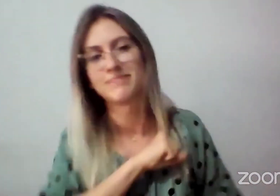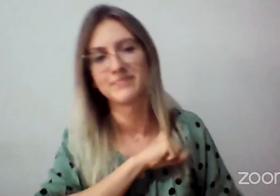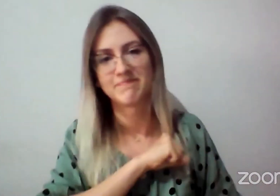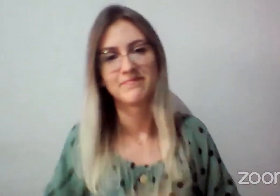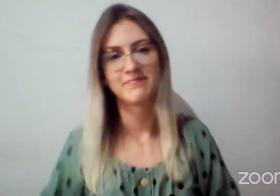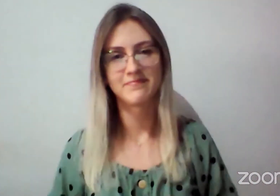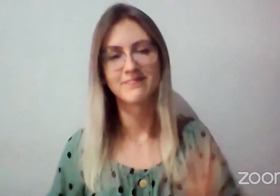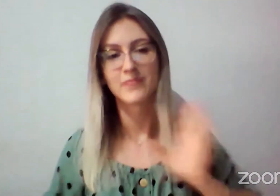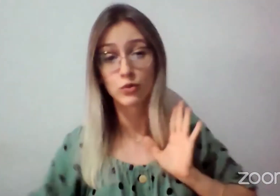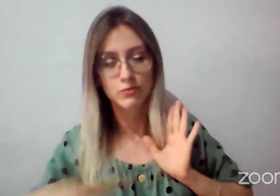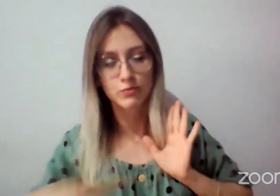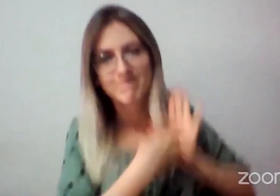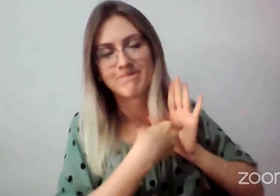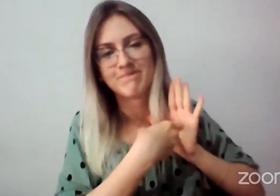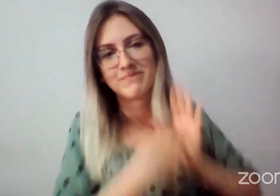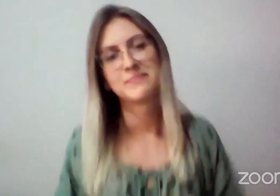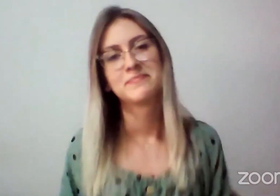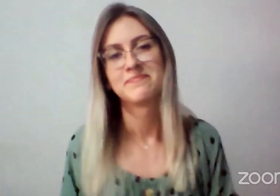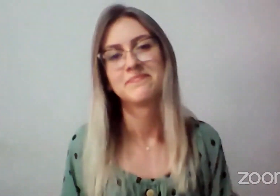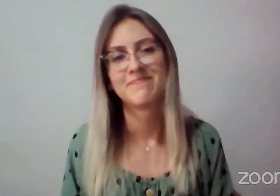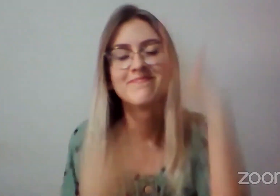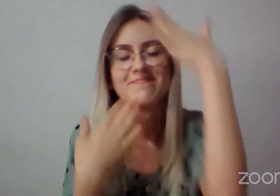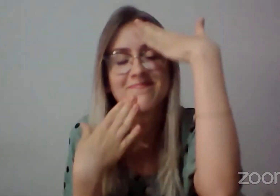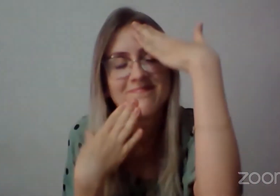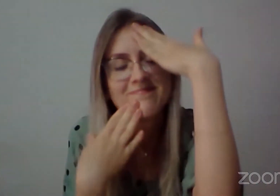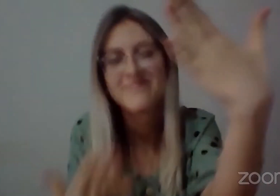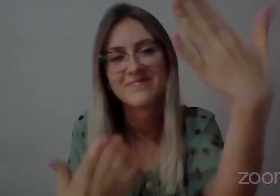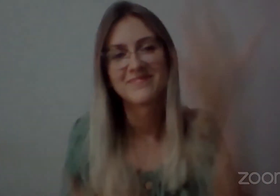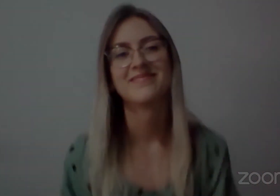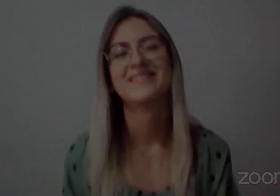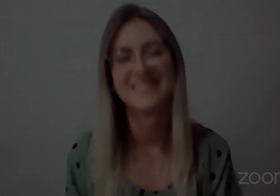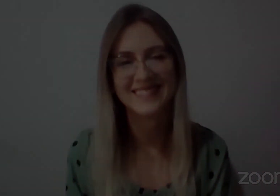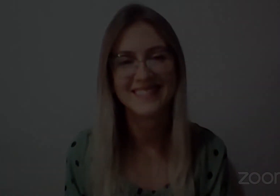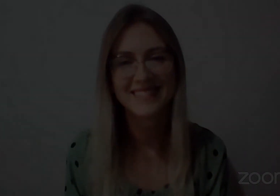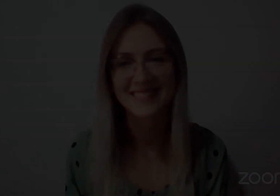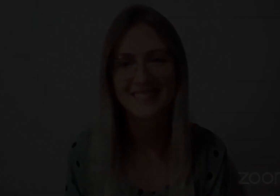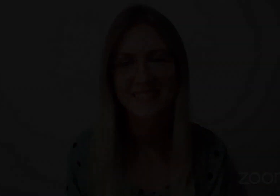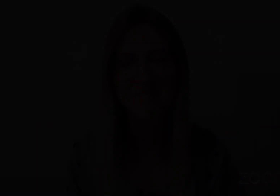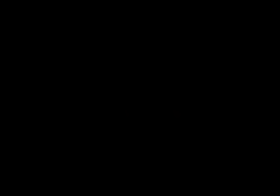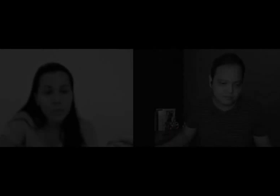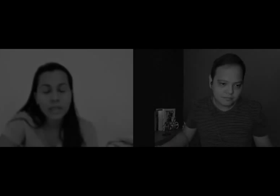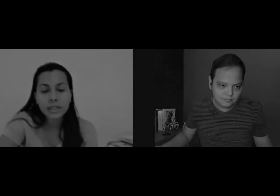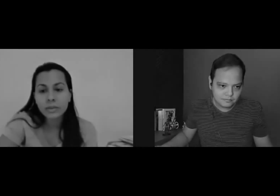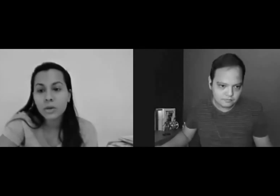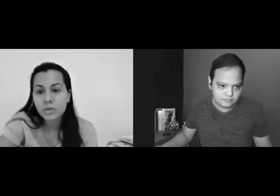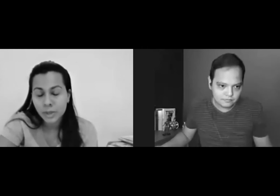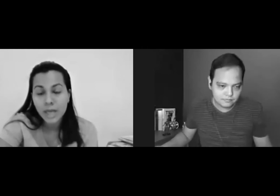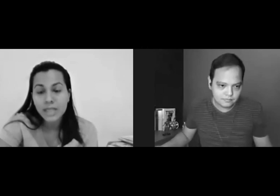Eu amei o curso Libras ao Cubo. Tocou meu coração. Muito obrigada. 1 ano e quase 2